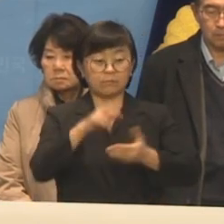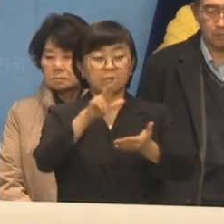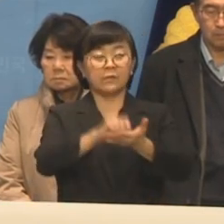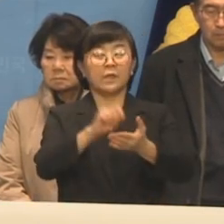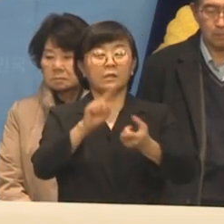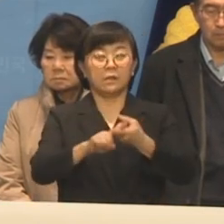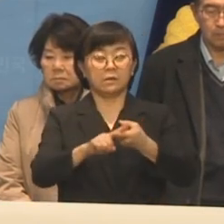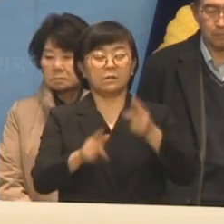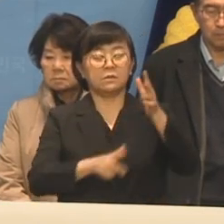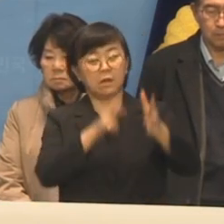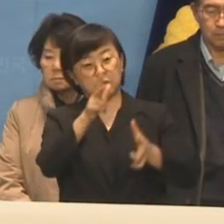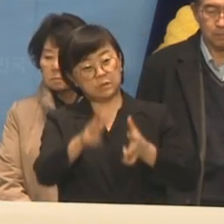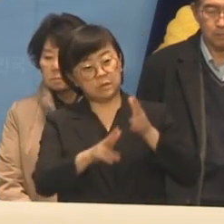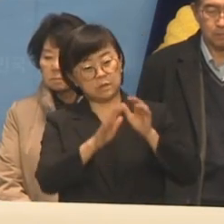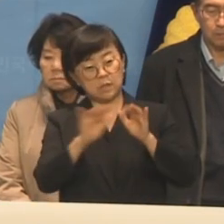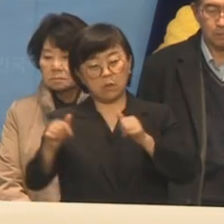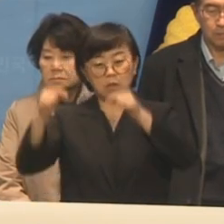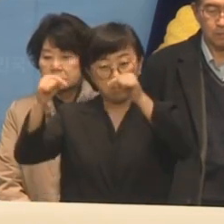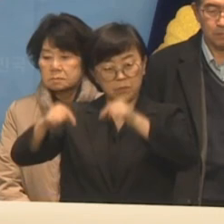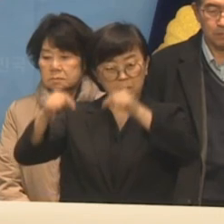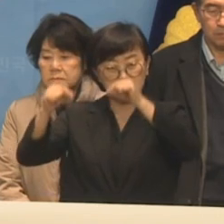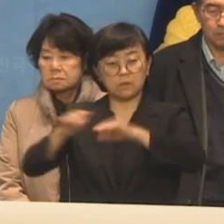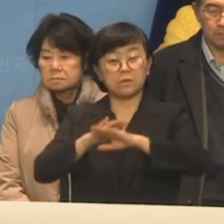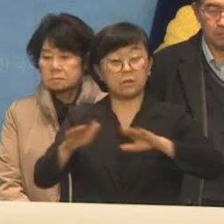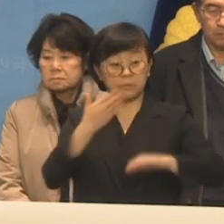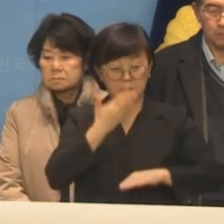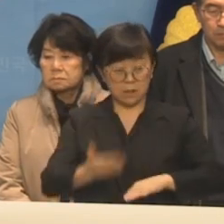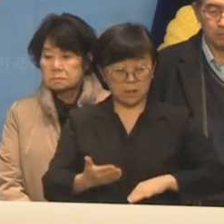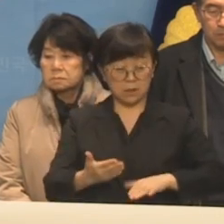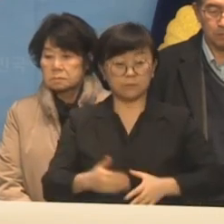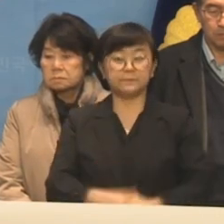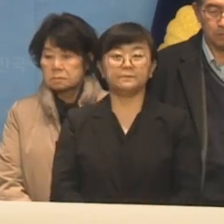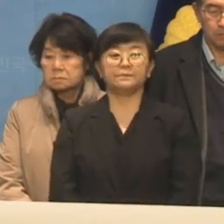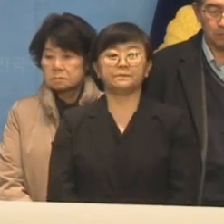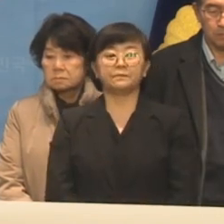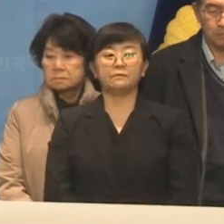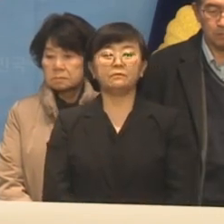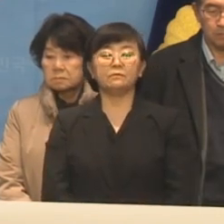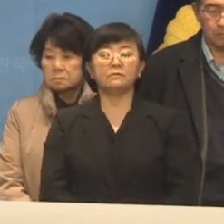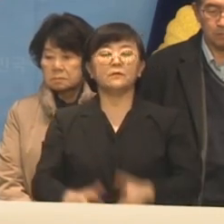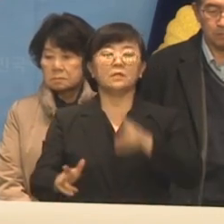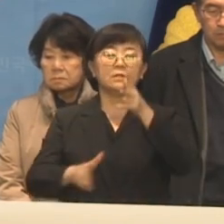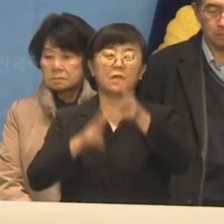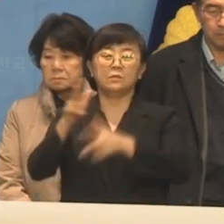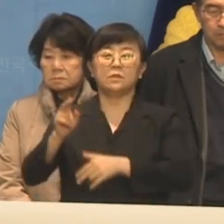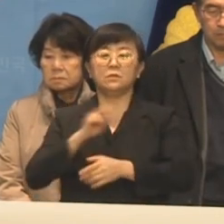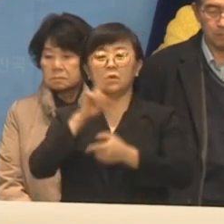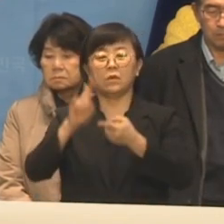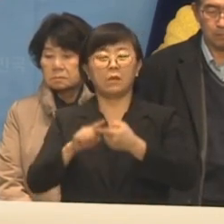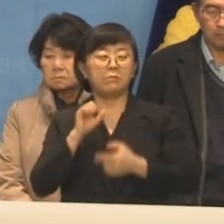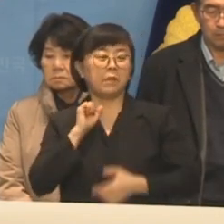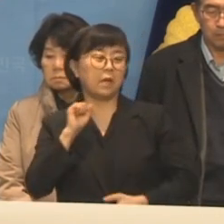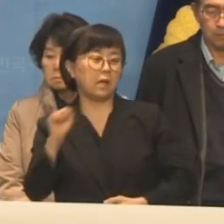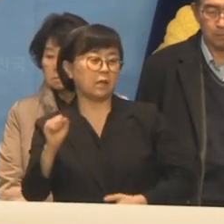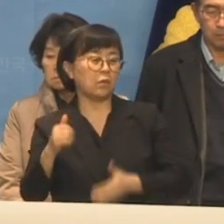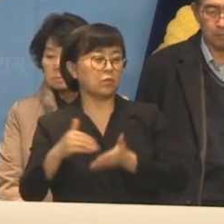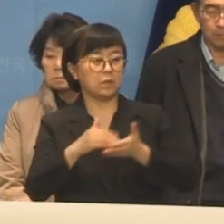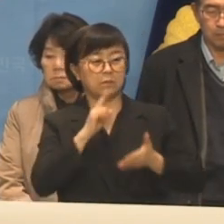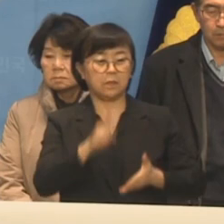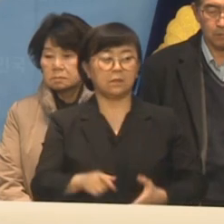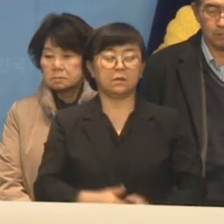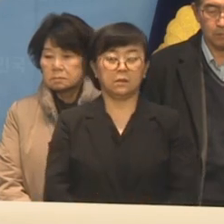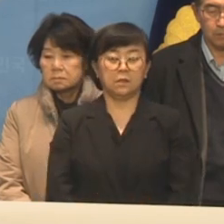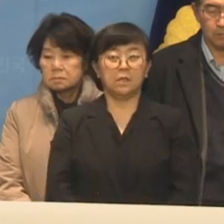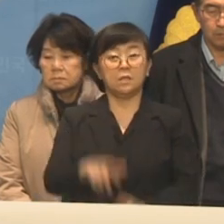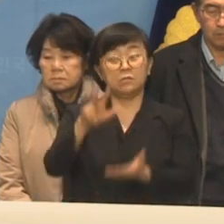문제를 사업자와 협의해서 처리한 겁니까? 언제까지 사업자의 요구에 질질 끌려갈 것입니까?